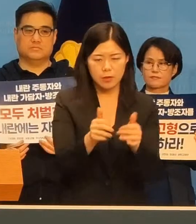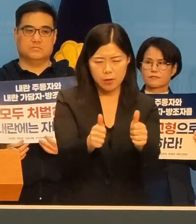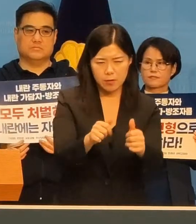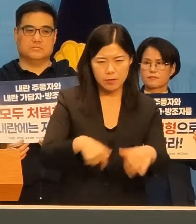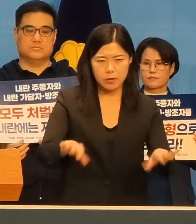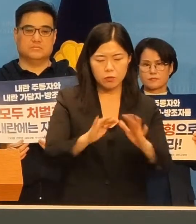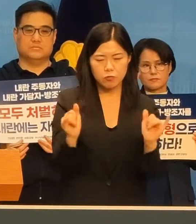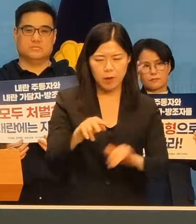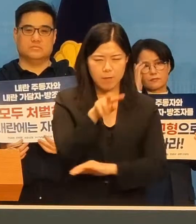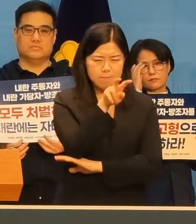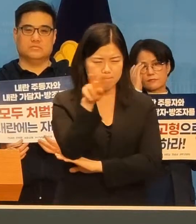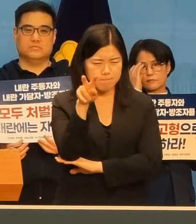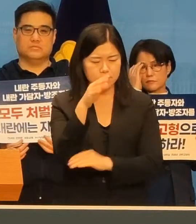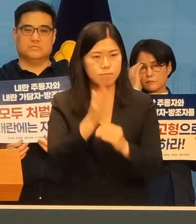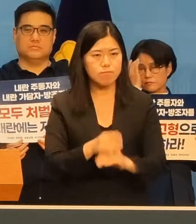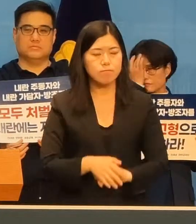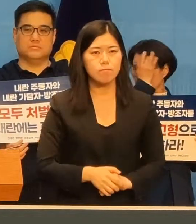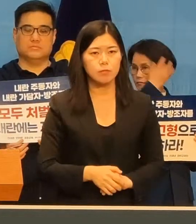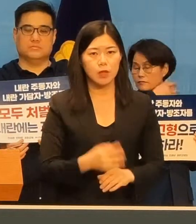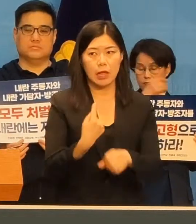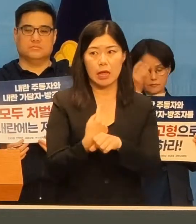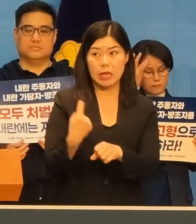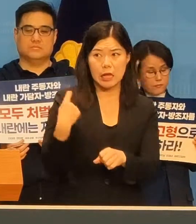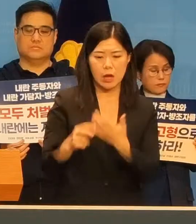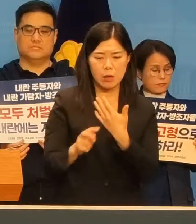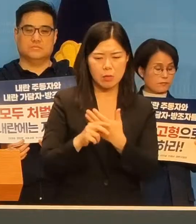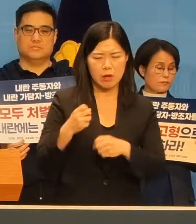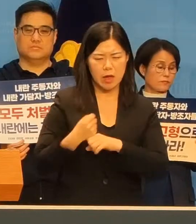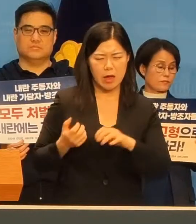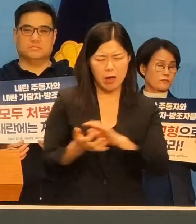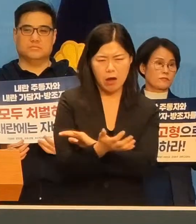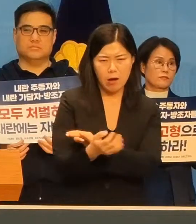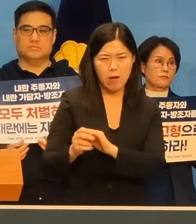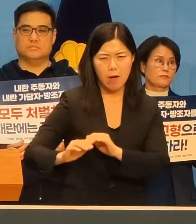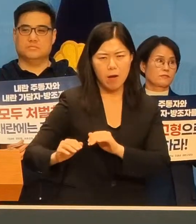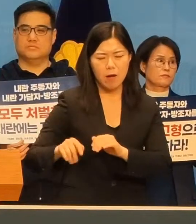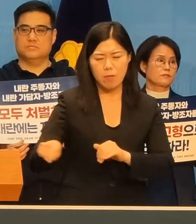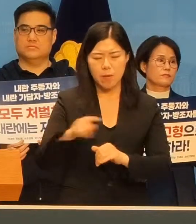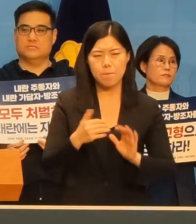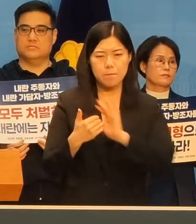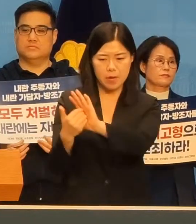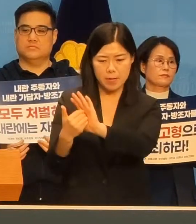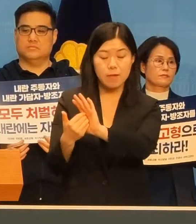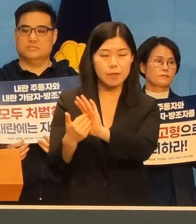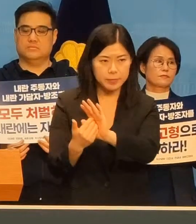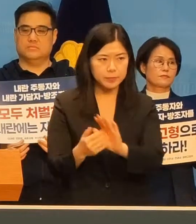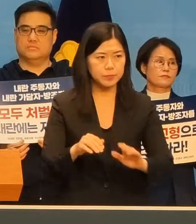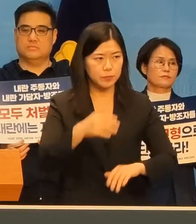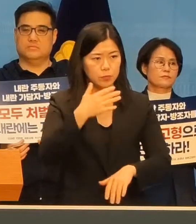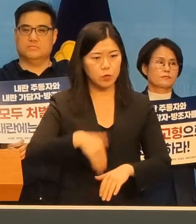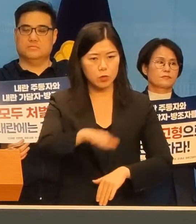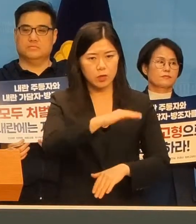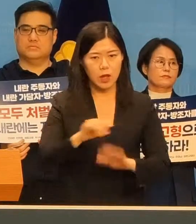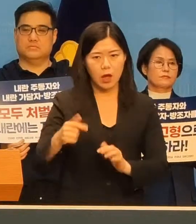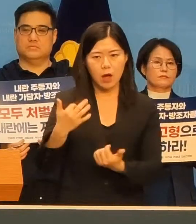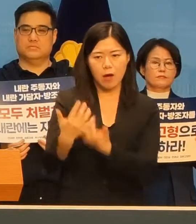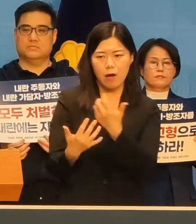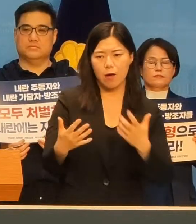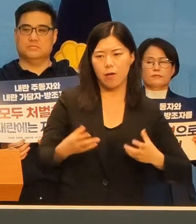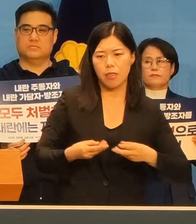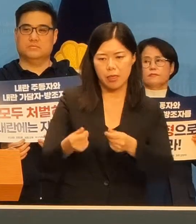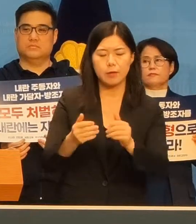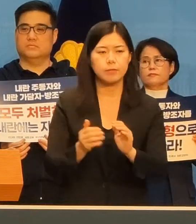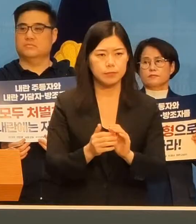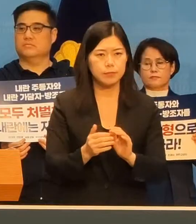감시를 받고 있습니다. 1년 전 불법 계엄 친위 쿠데타를 막아냄으로써 우리는 내란의 큰 불길을 이미 잡은